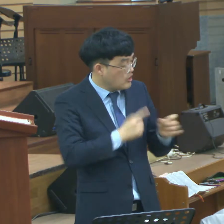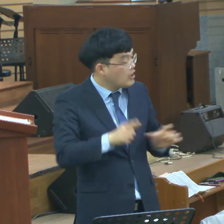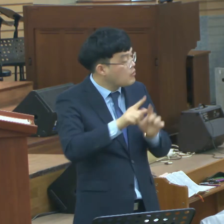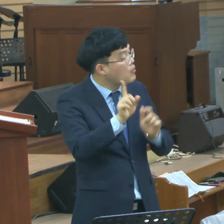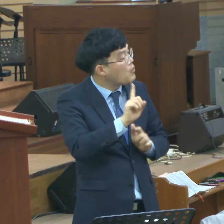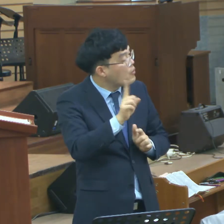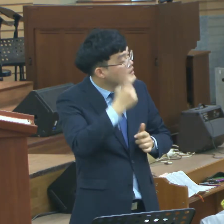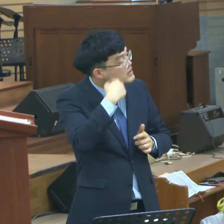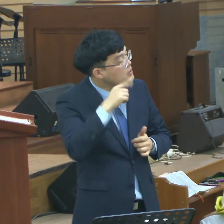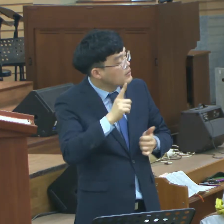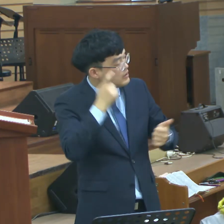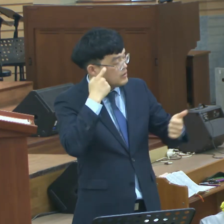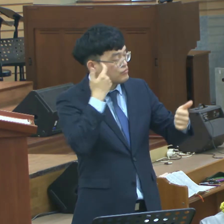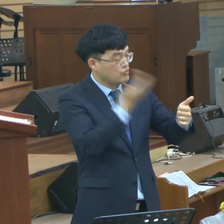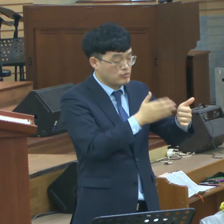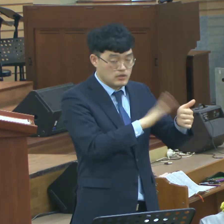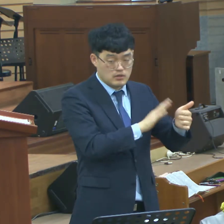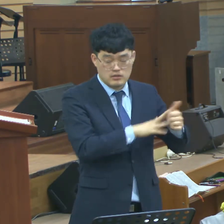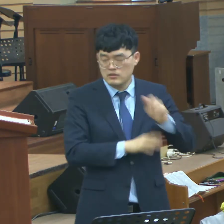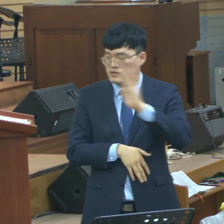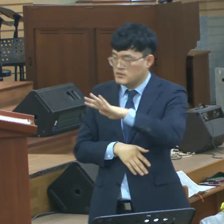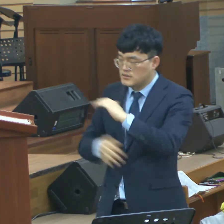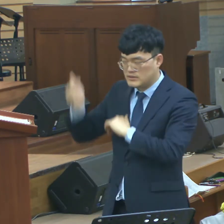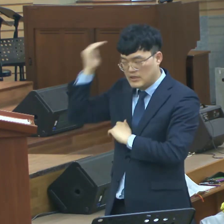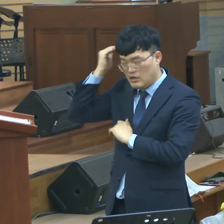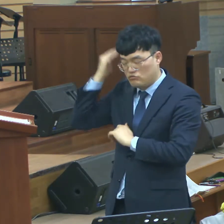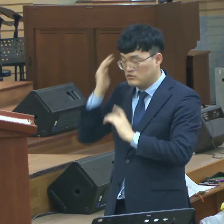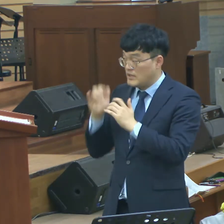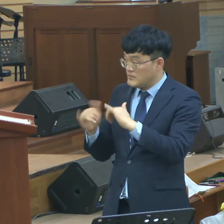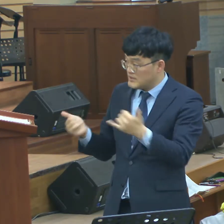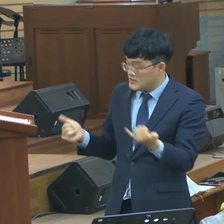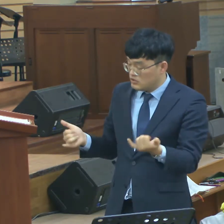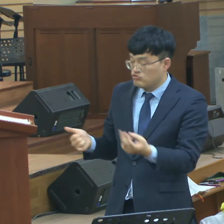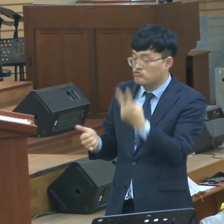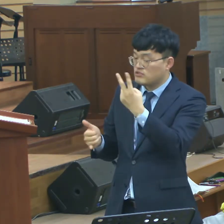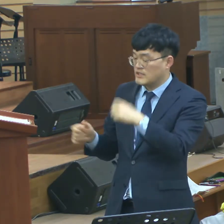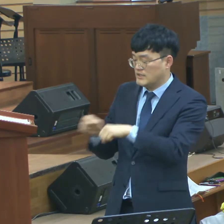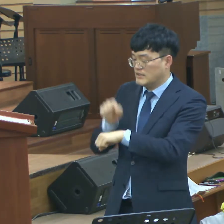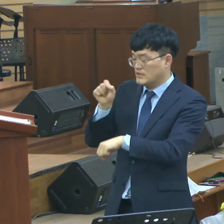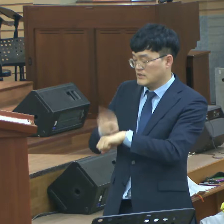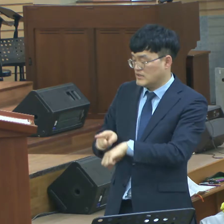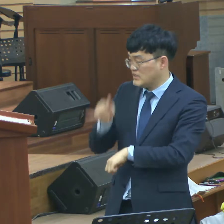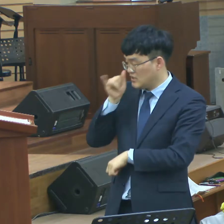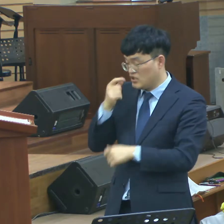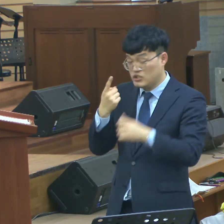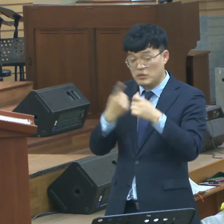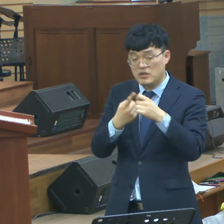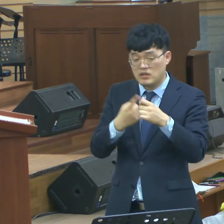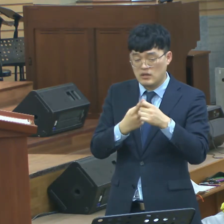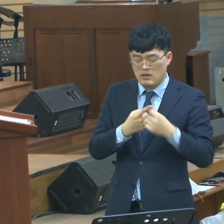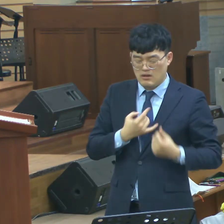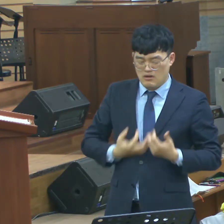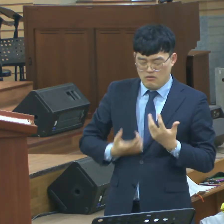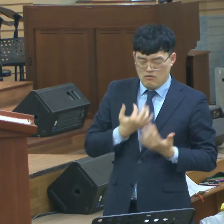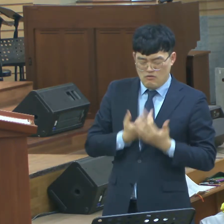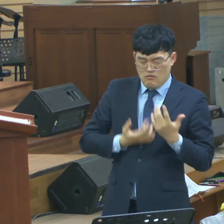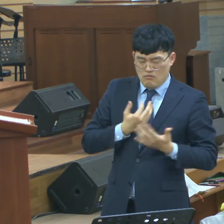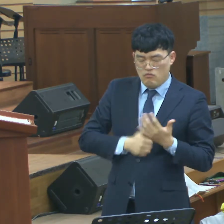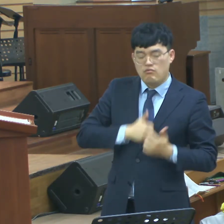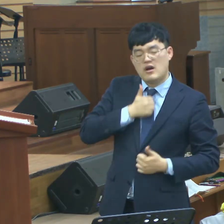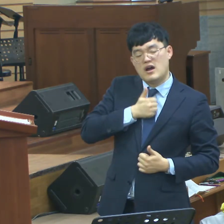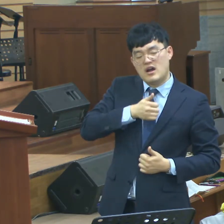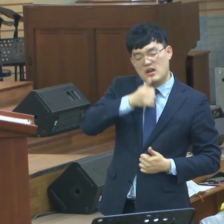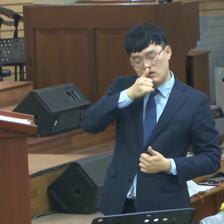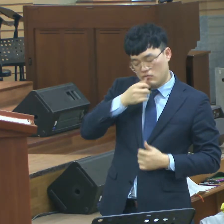이렇게 얘기하더라고요. 한국 사람들은 두 가지 특징이 있는데, 하나는 분노, 하나는